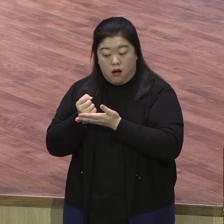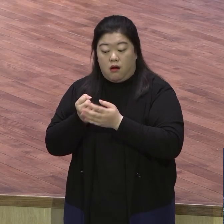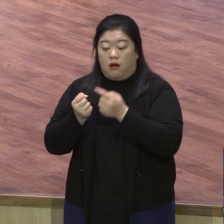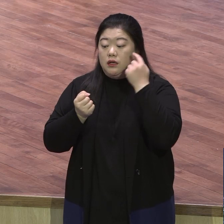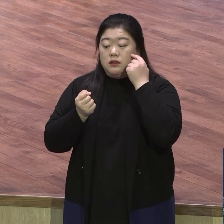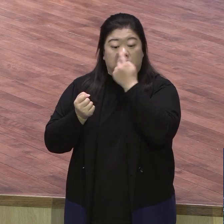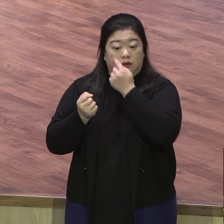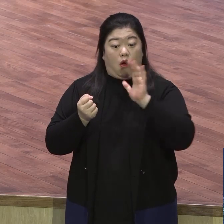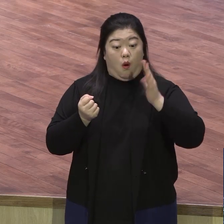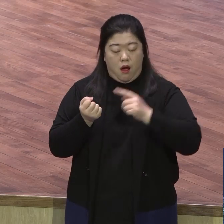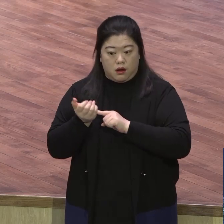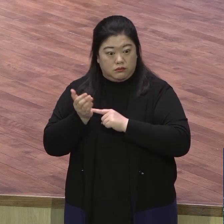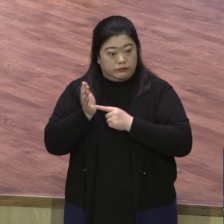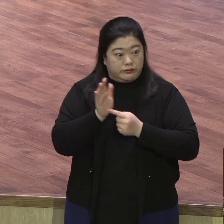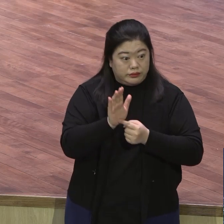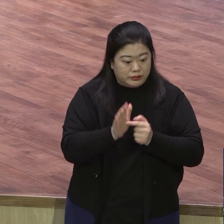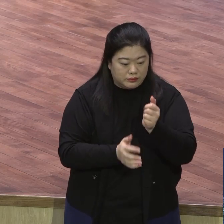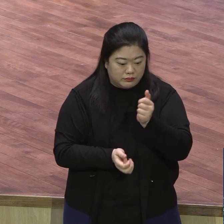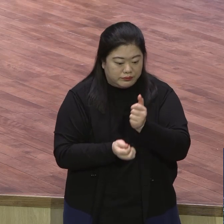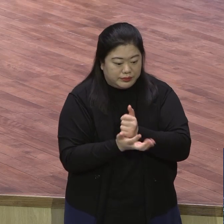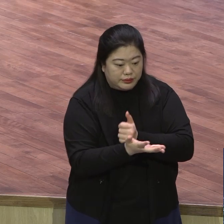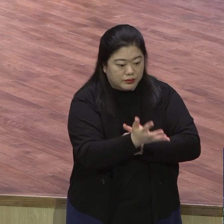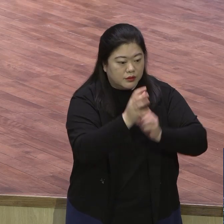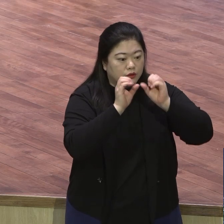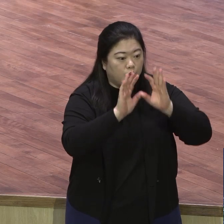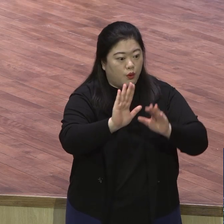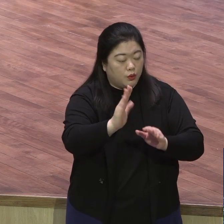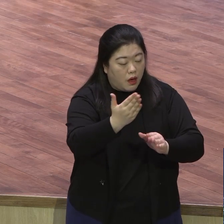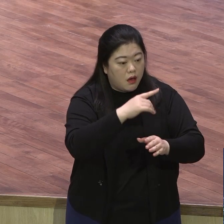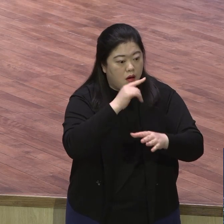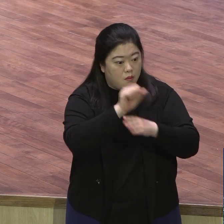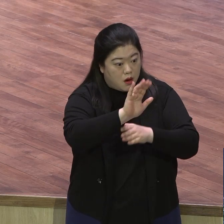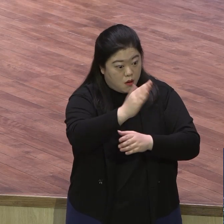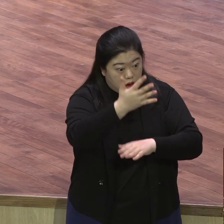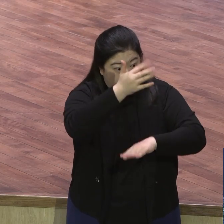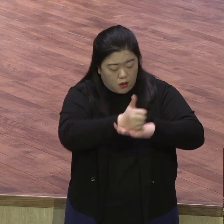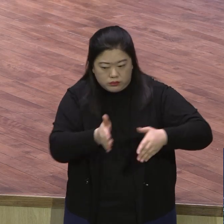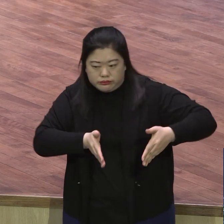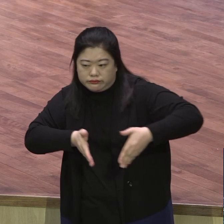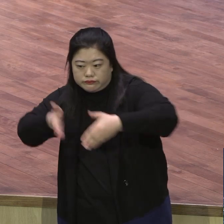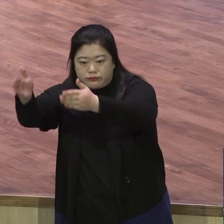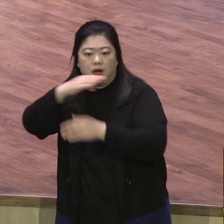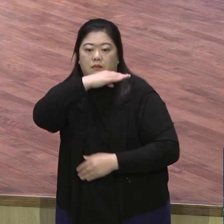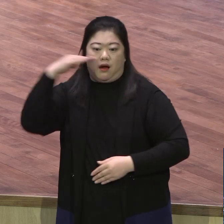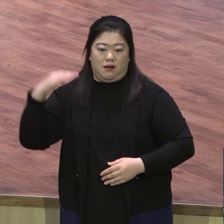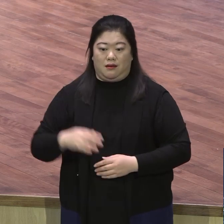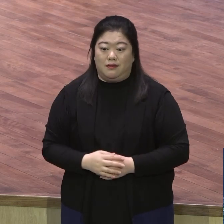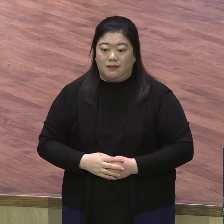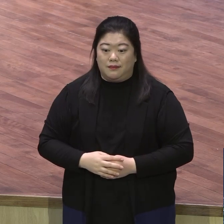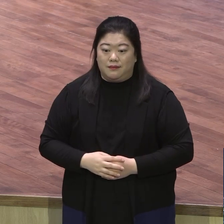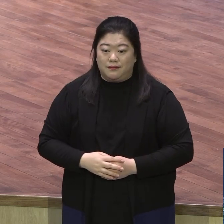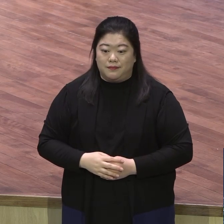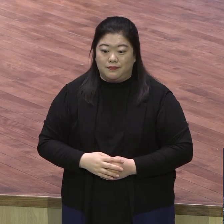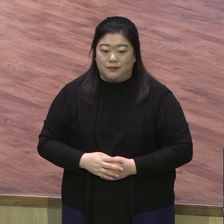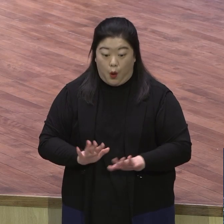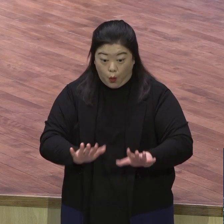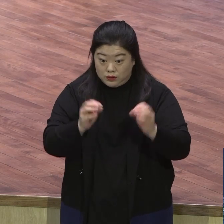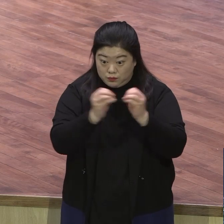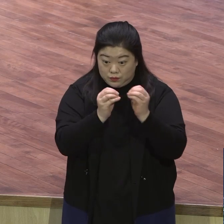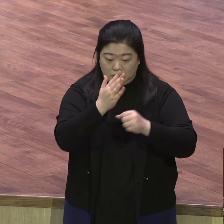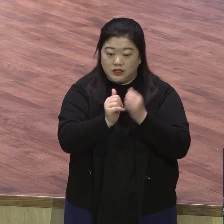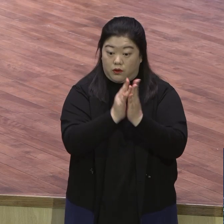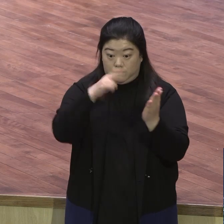풍성한 열매를 맺게 된다라는 말씀이 오늘 본문 말씀에도 보면 분노하지